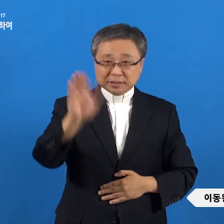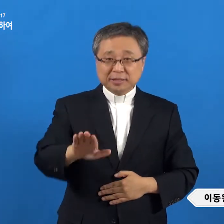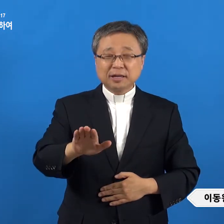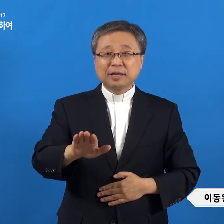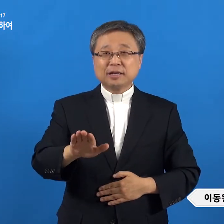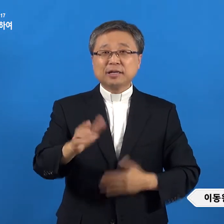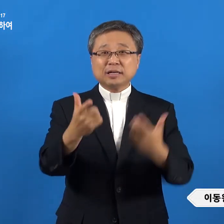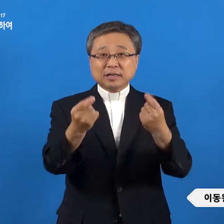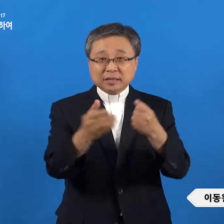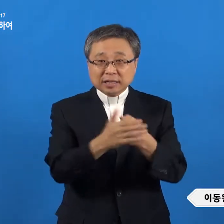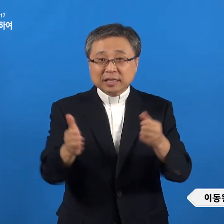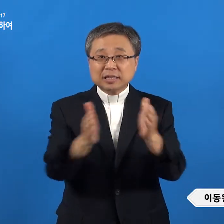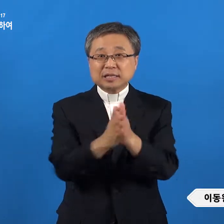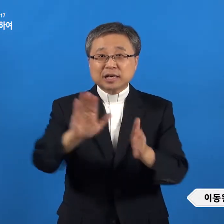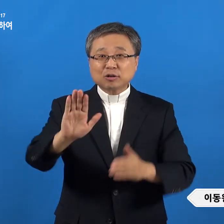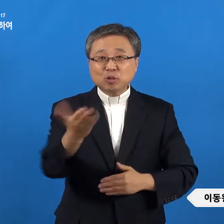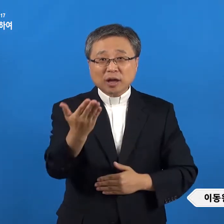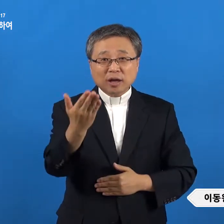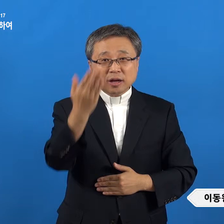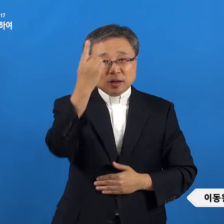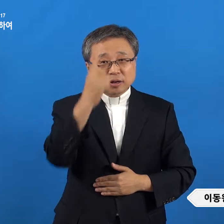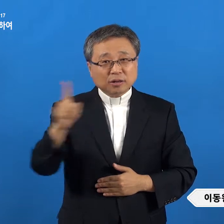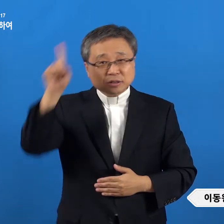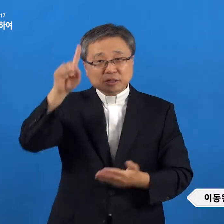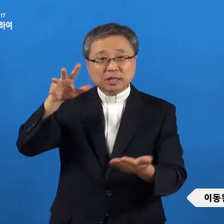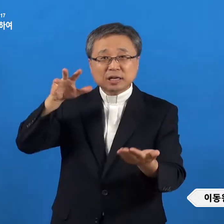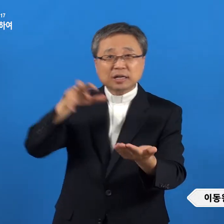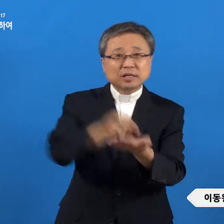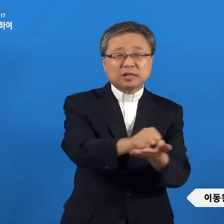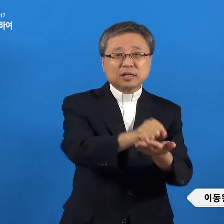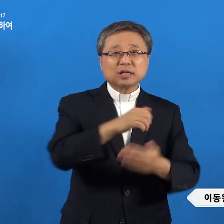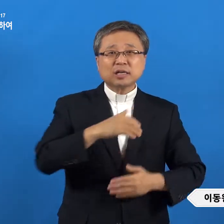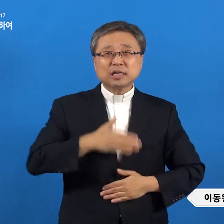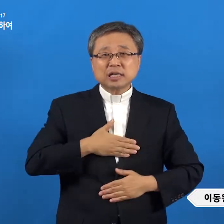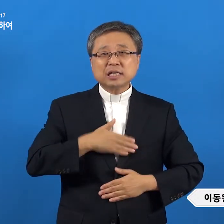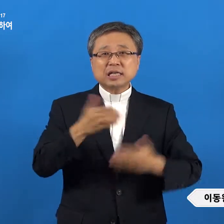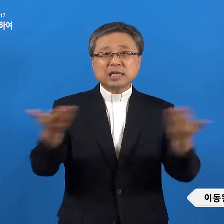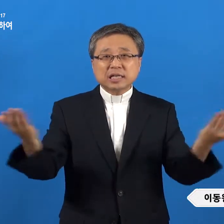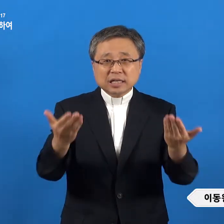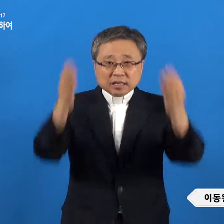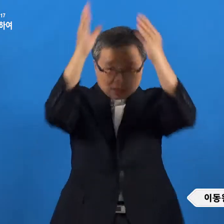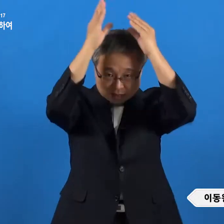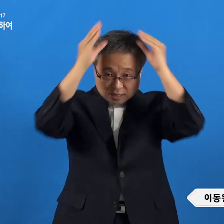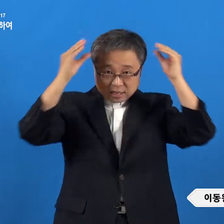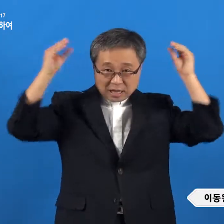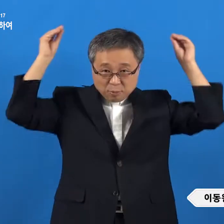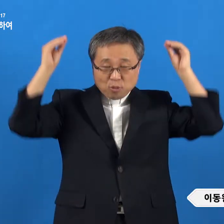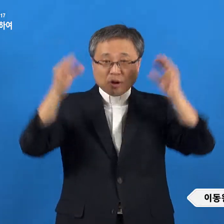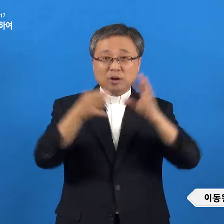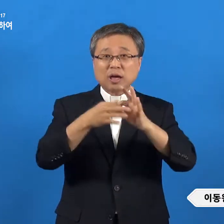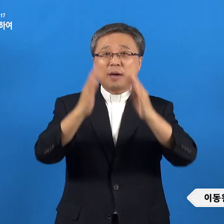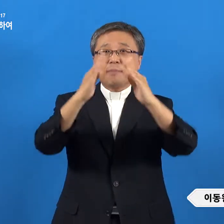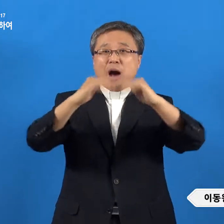그래서 시작된 러시아 침공, 이것이 바로 나폴레온의 몰락의 시작이 되었다는 것을 우리는 잘 압니다. 그는